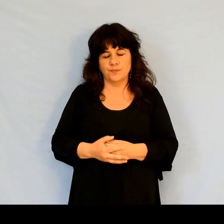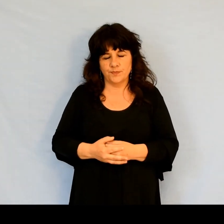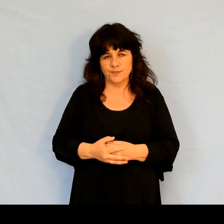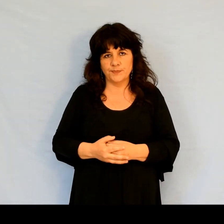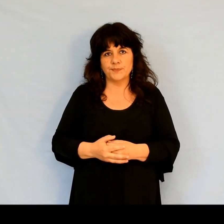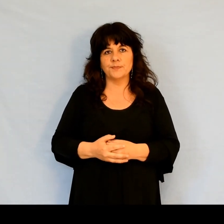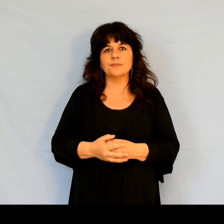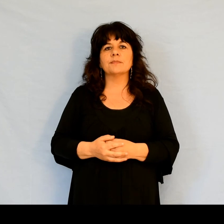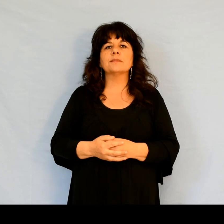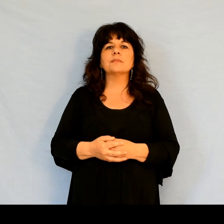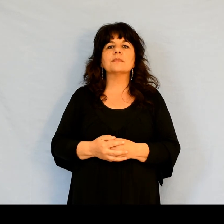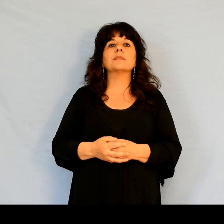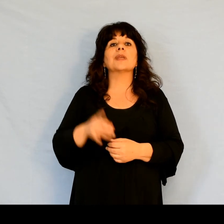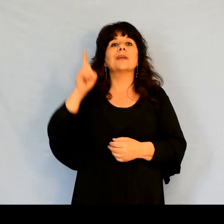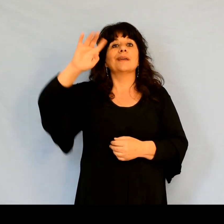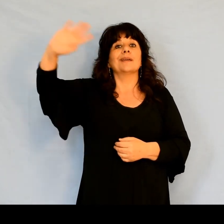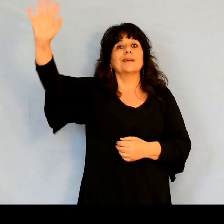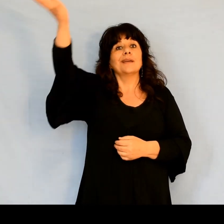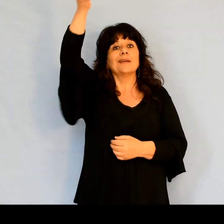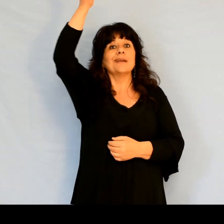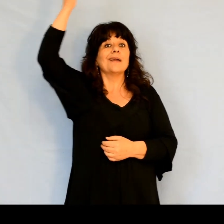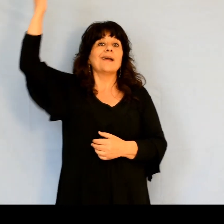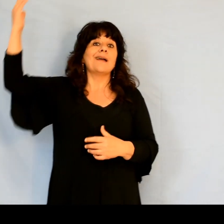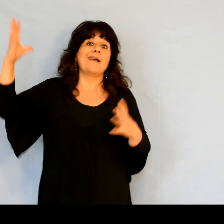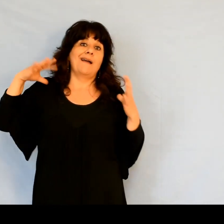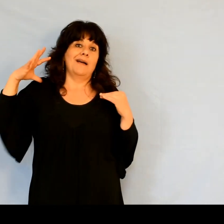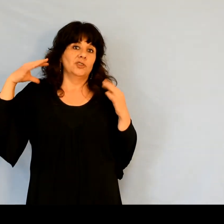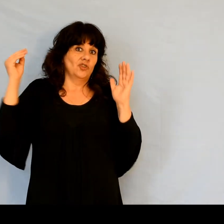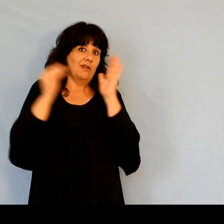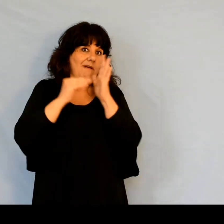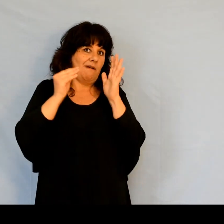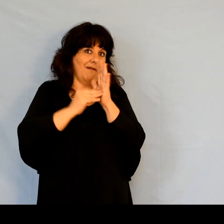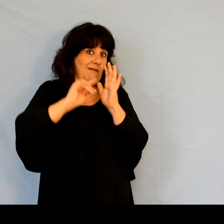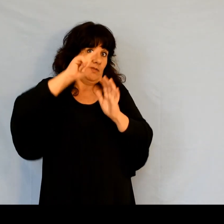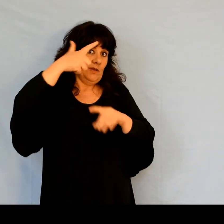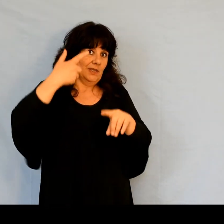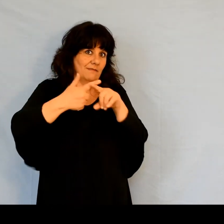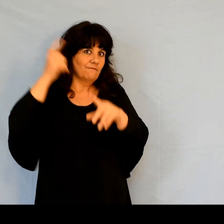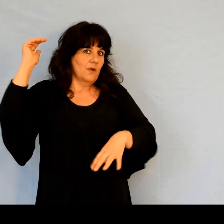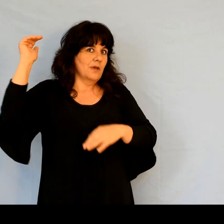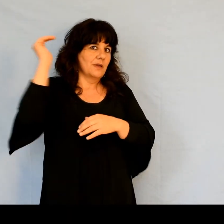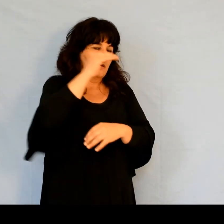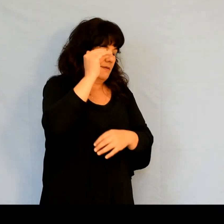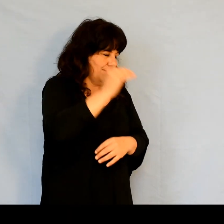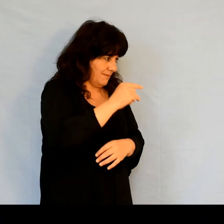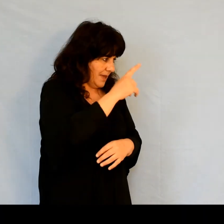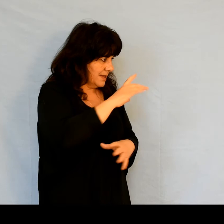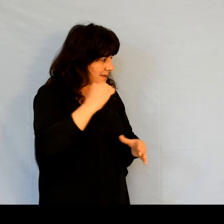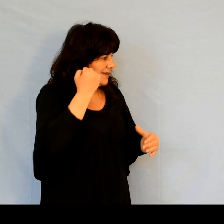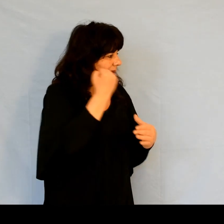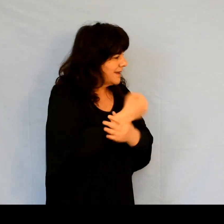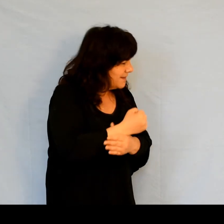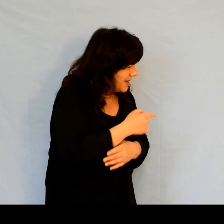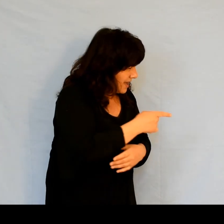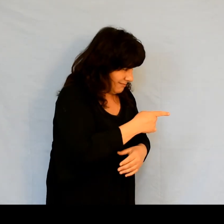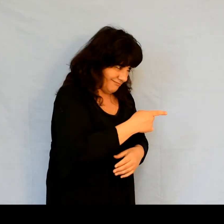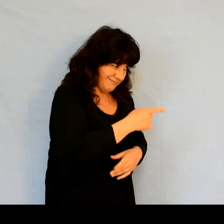Du ciel, l'ange du Seigneur appela une seconde fois Abraham. Il déclara, « Je le jure par